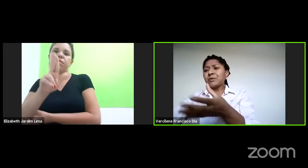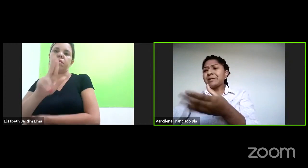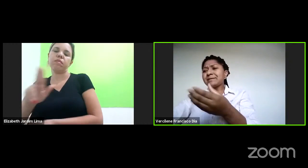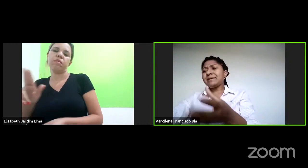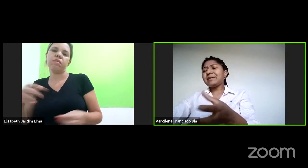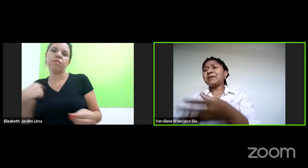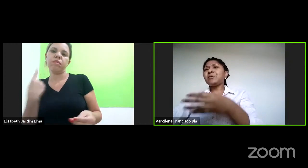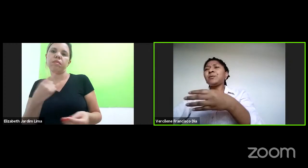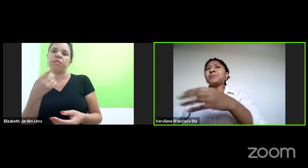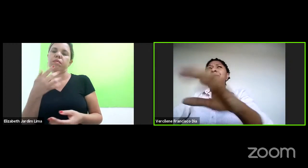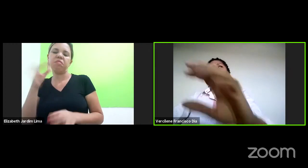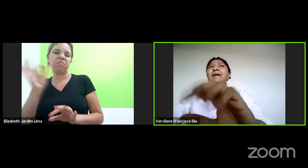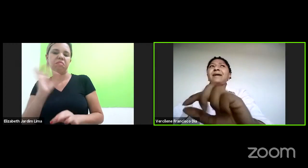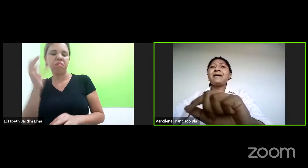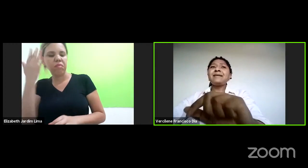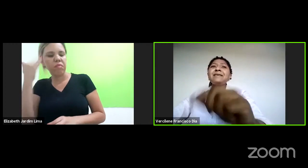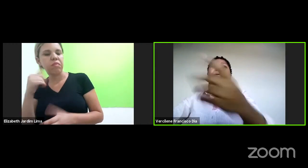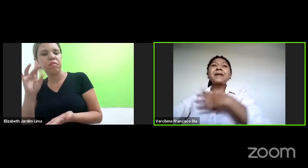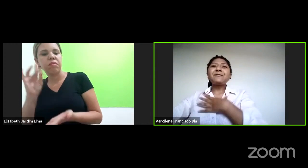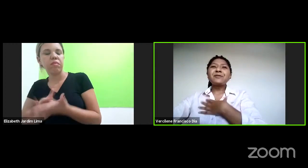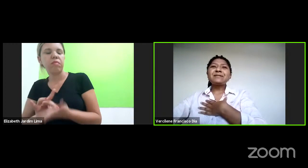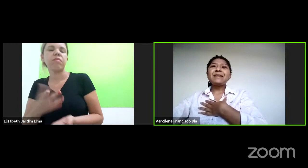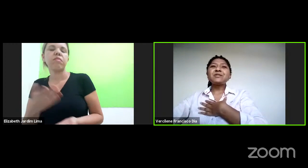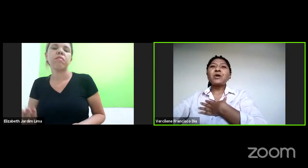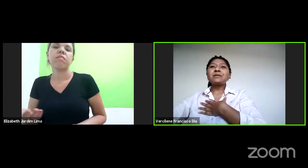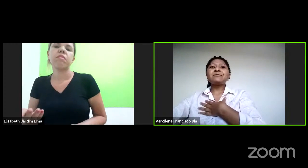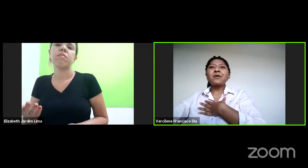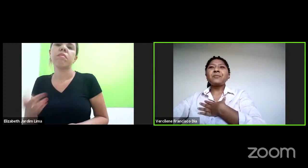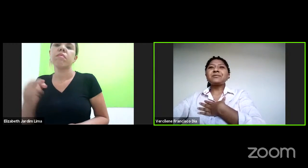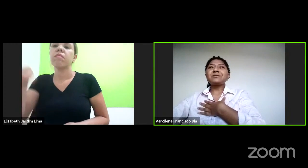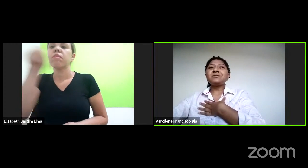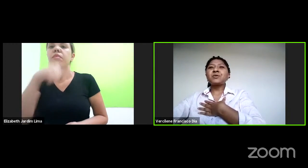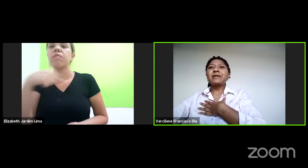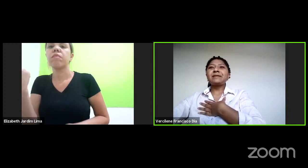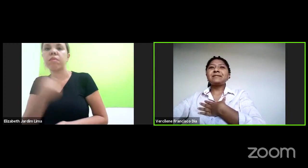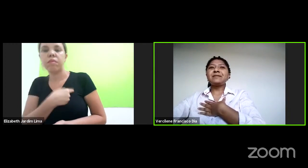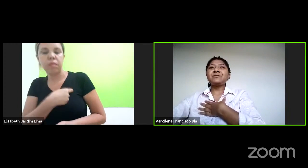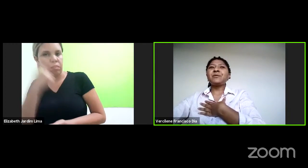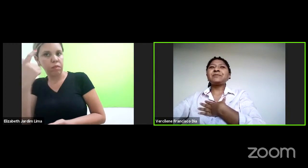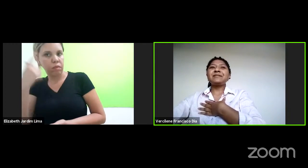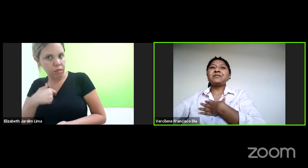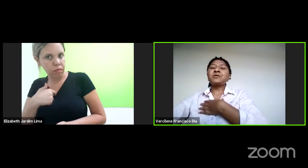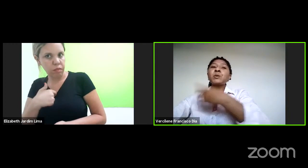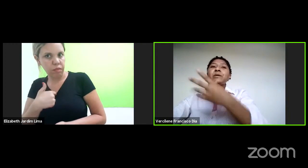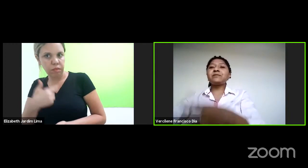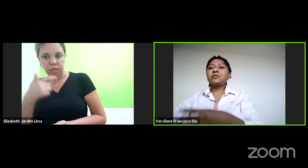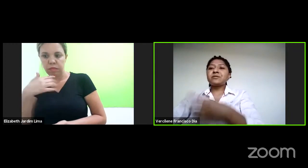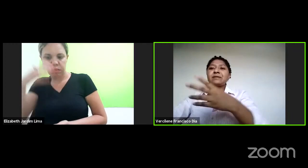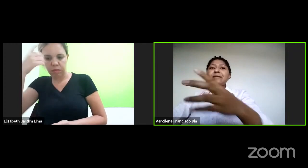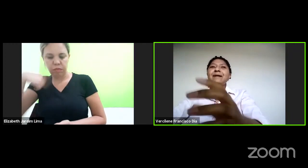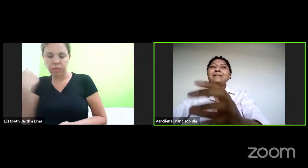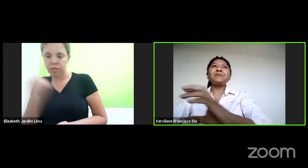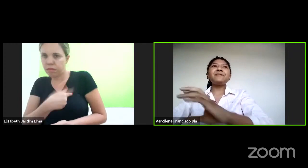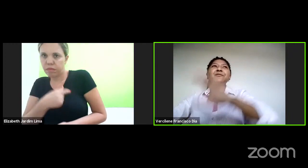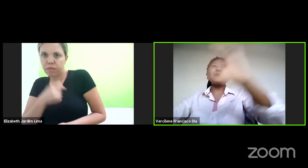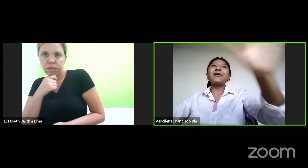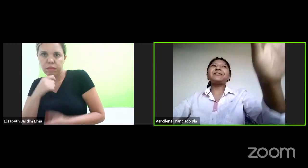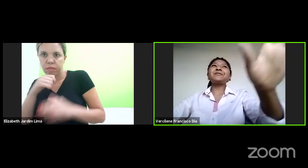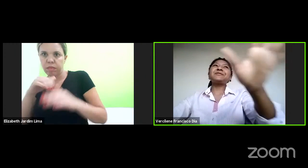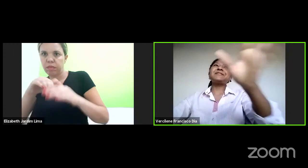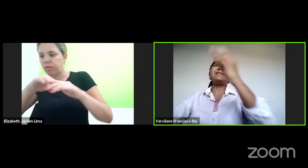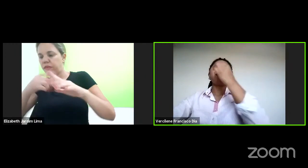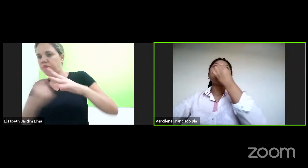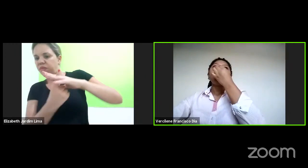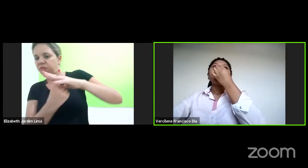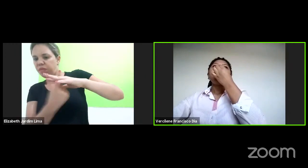muito desconhecido. E para vocês, nós somos desconhecidos, ou seja, excluídos de uma sociedade, então vivo fora